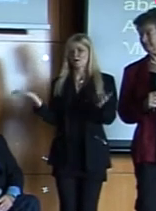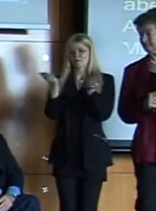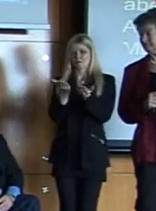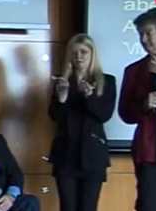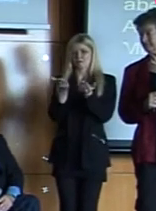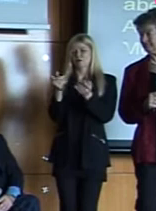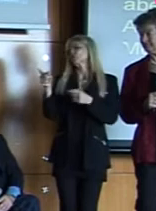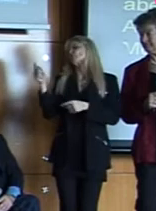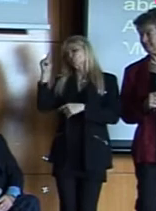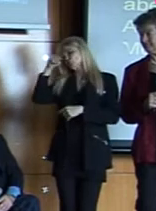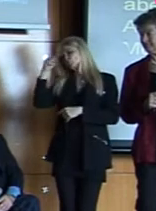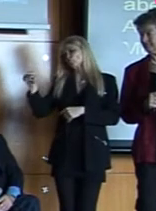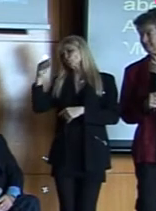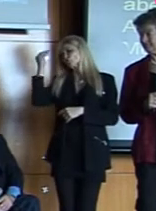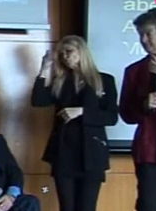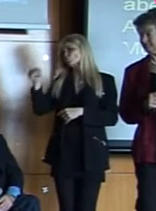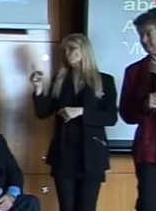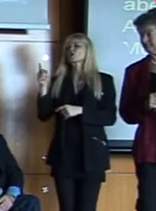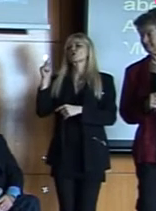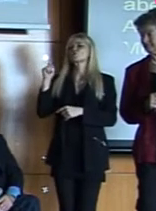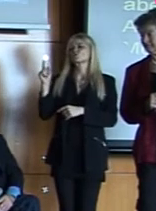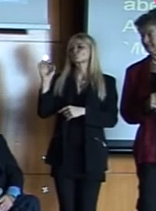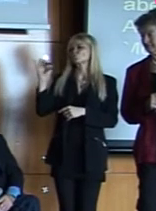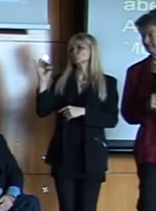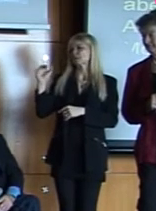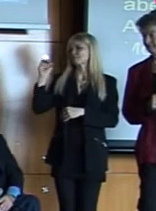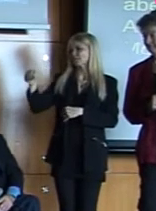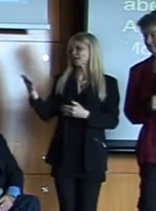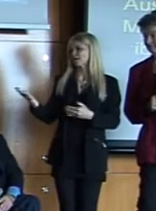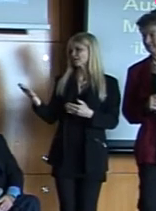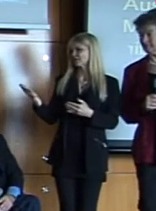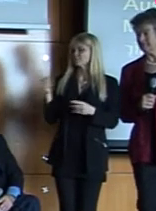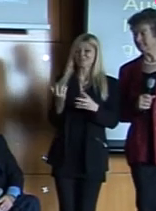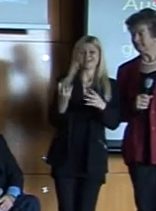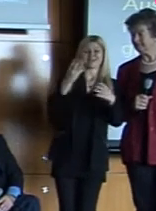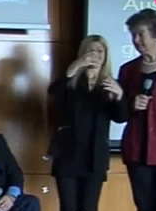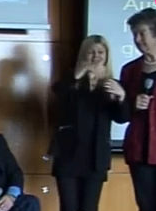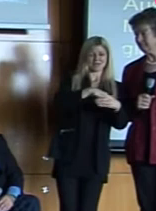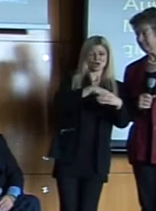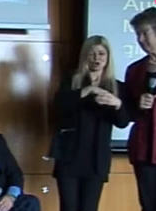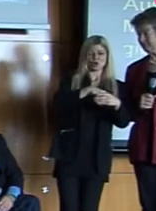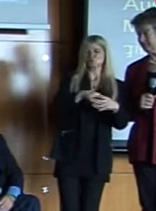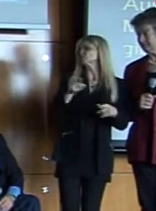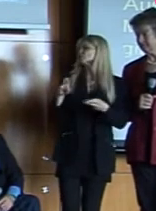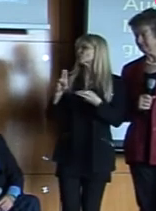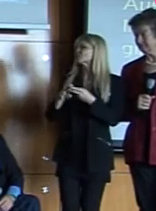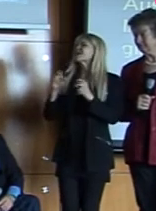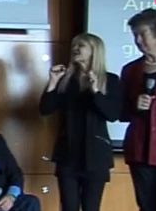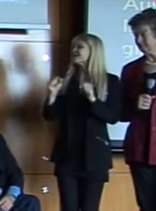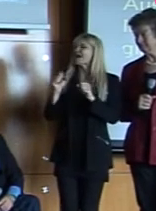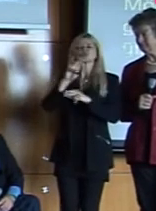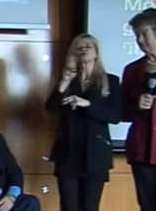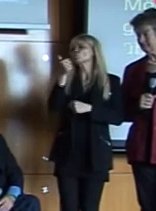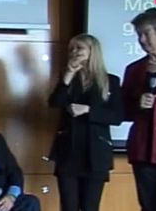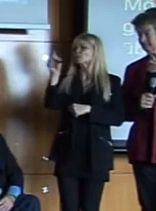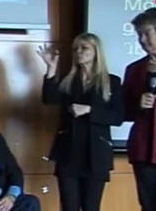Sonderschule Gutenberg, dass Inklusion nur durch das Überwinden einer solchen Schule gewährleistet werden kann zu